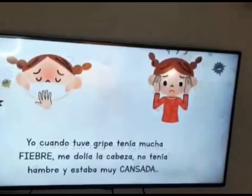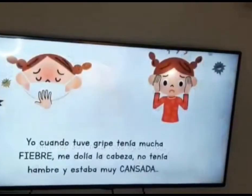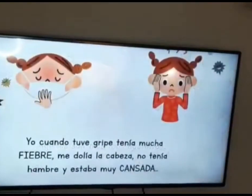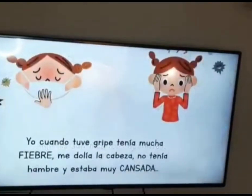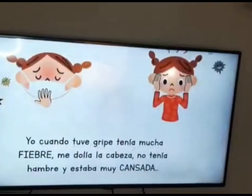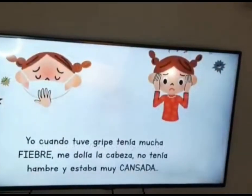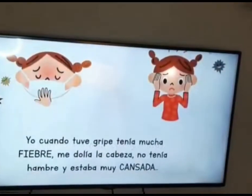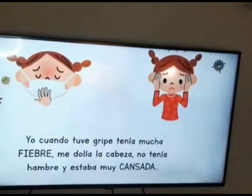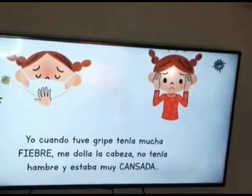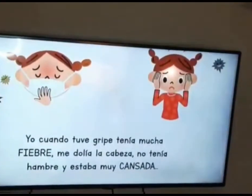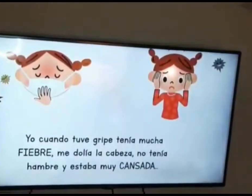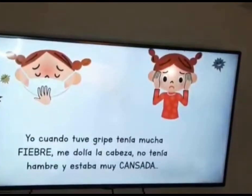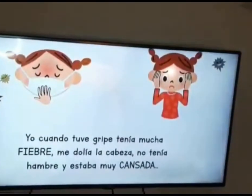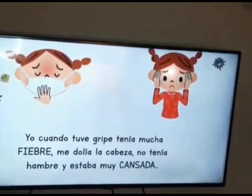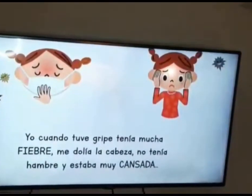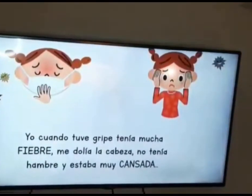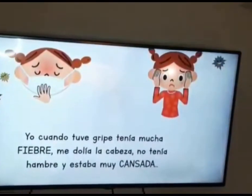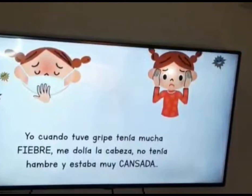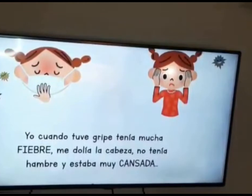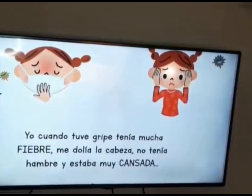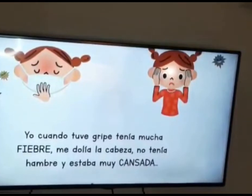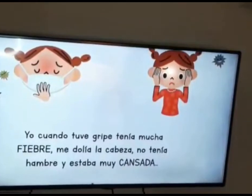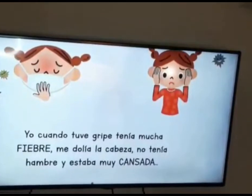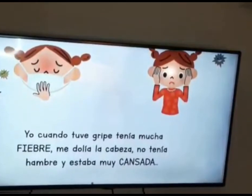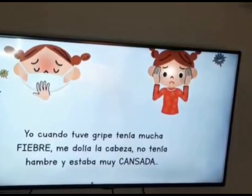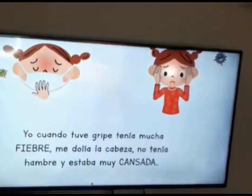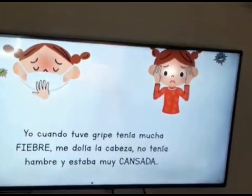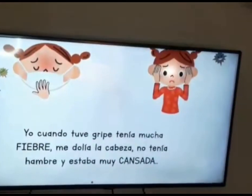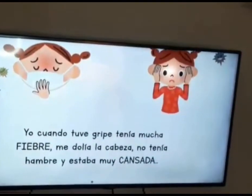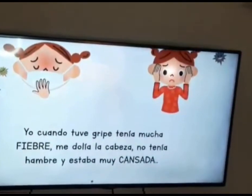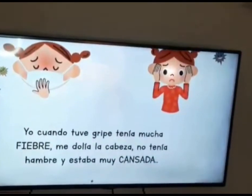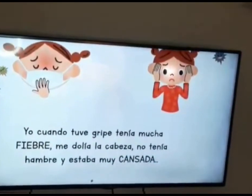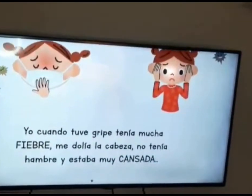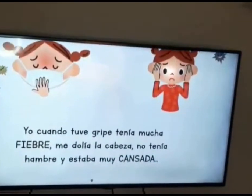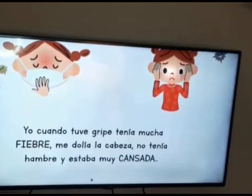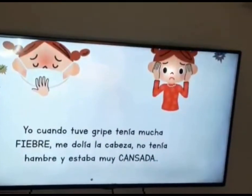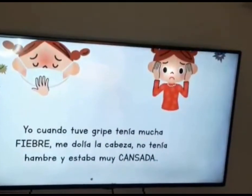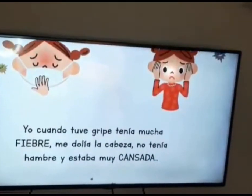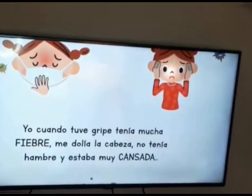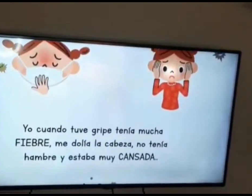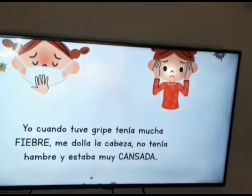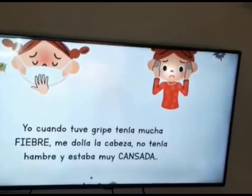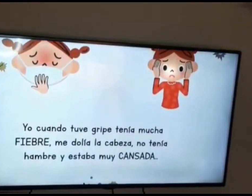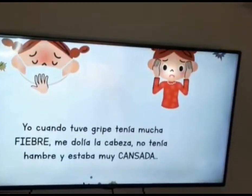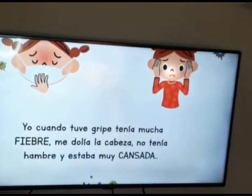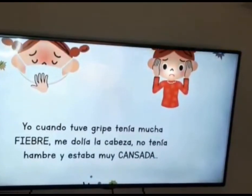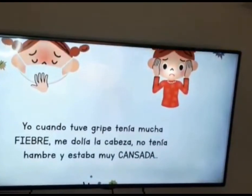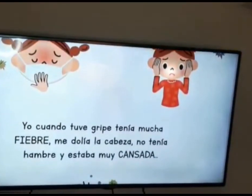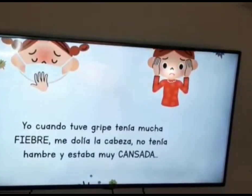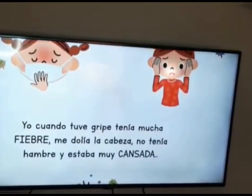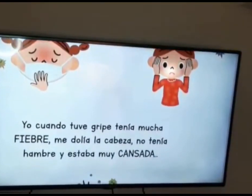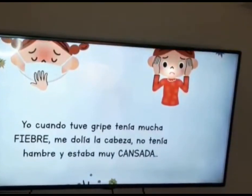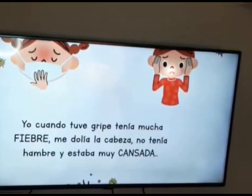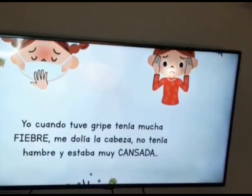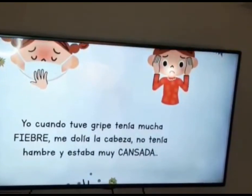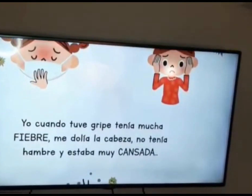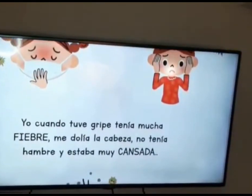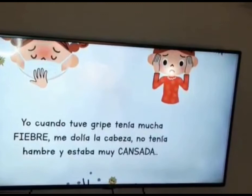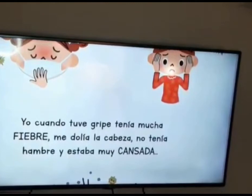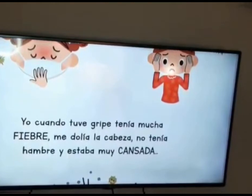Yo cuando tuve gripe tenía mucha fiebre, me dolía la cabeza, no tenía hambre y estaba muy,